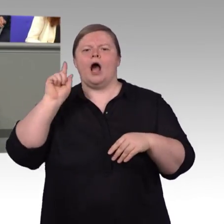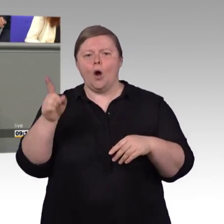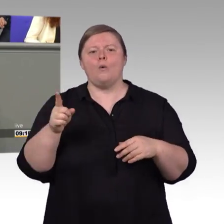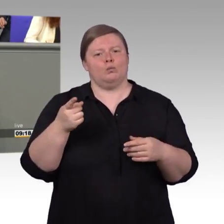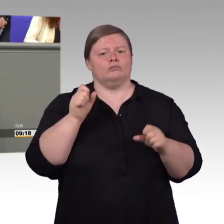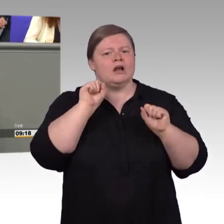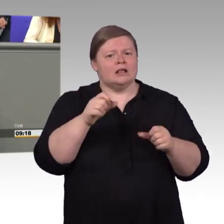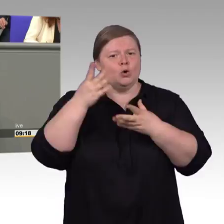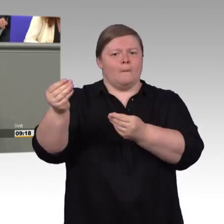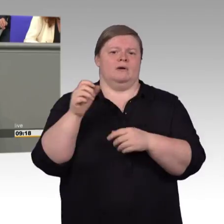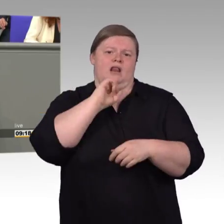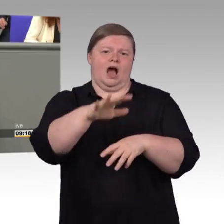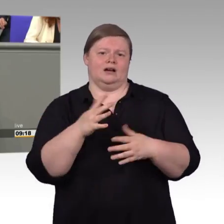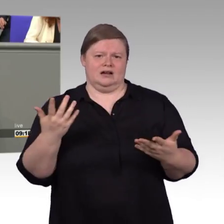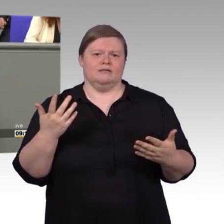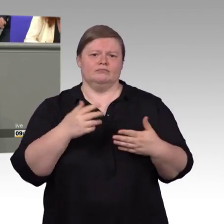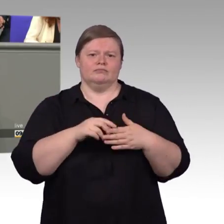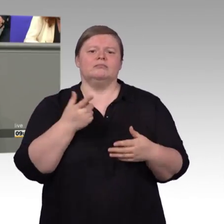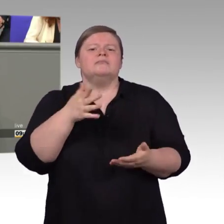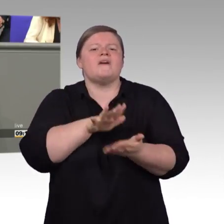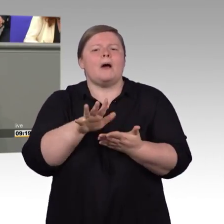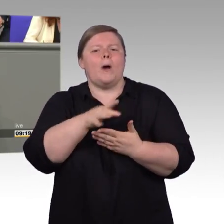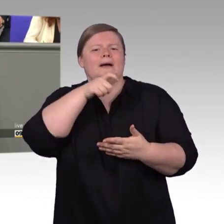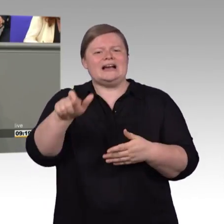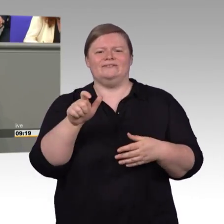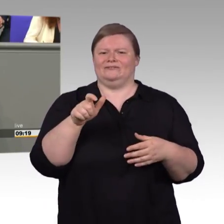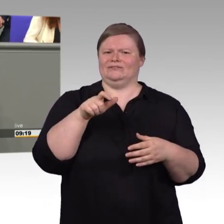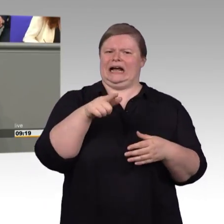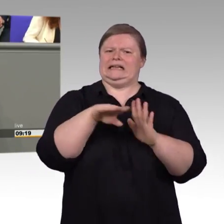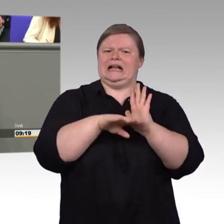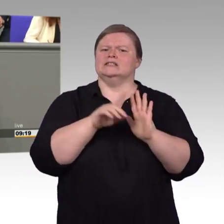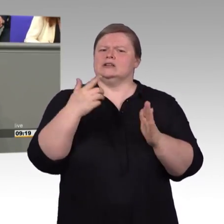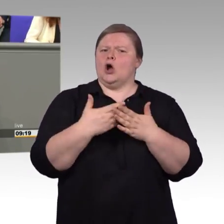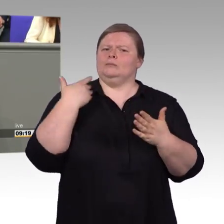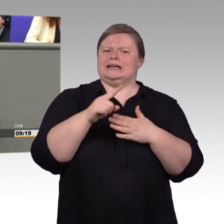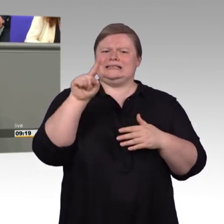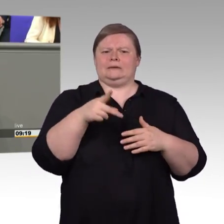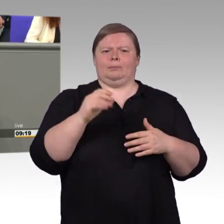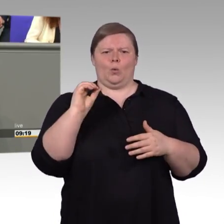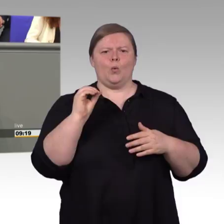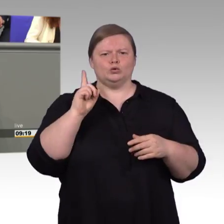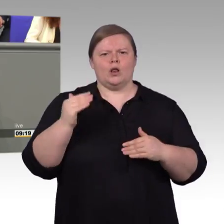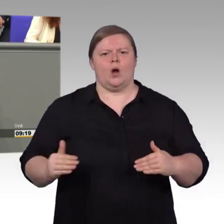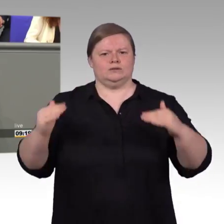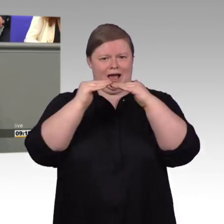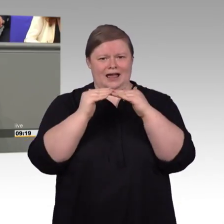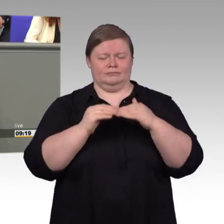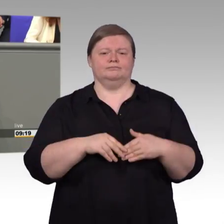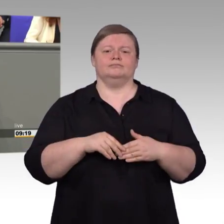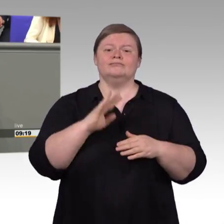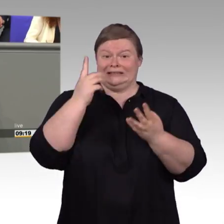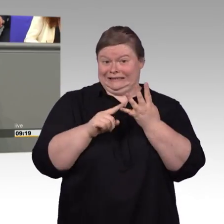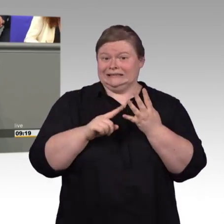Zwang etwa zur Abarbeitung aller Prospektaussagen sollte nicht bestehen, um einen Abschluss der Verfahren in angemessener Zeit